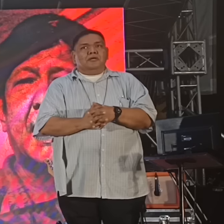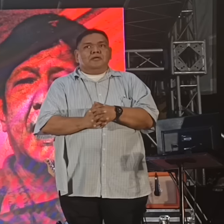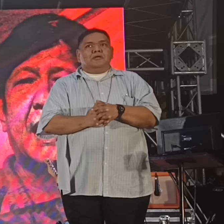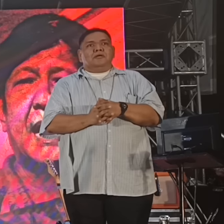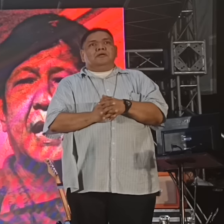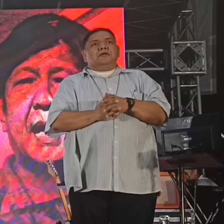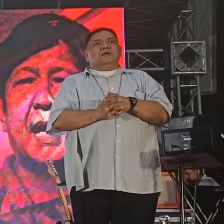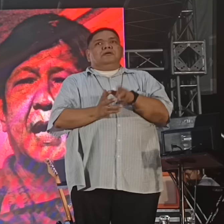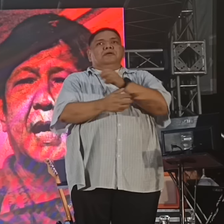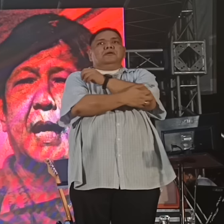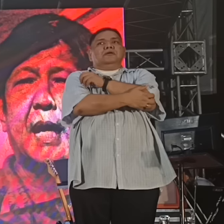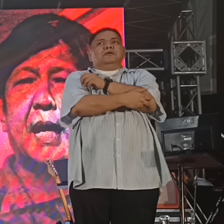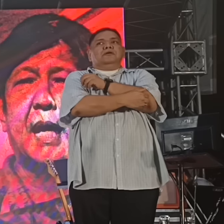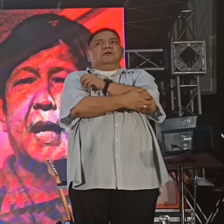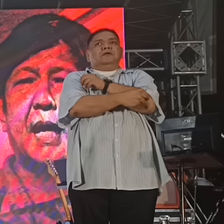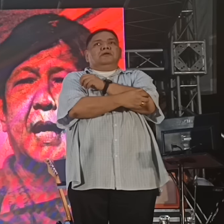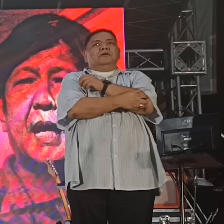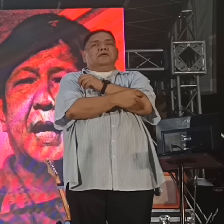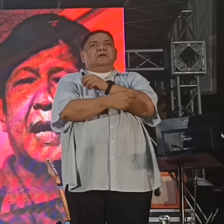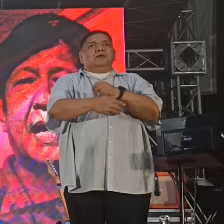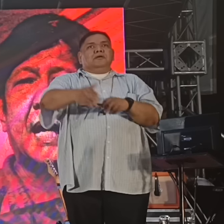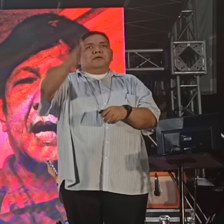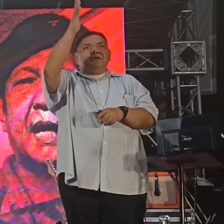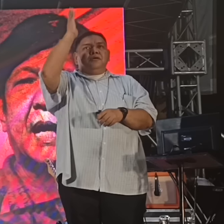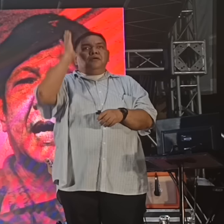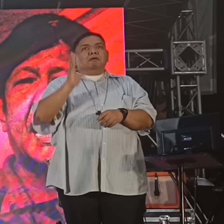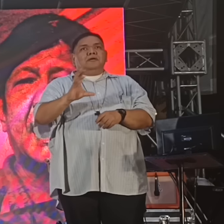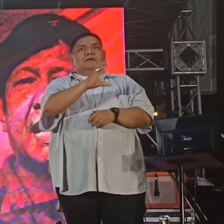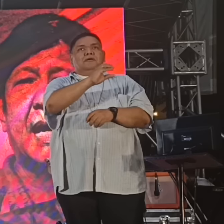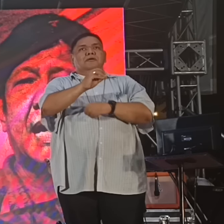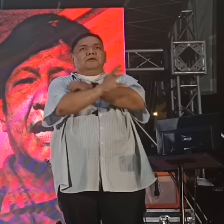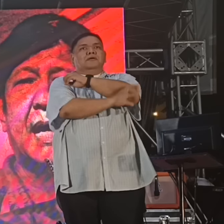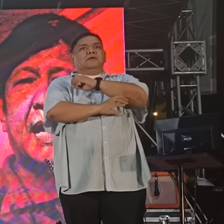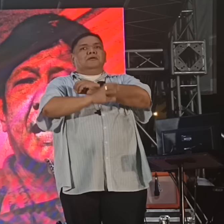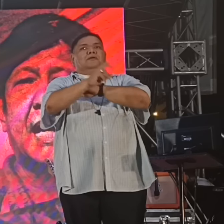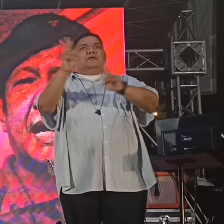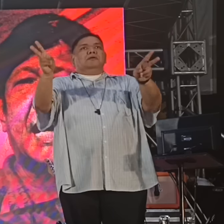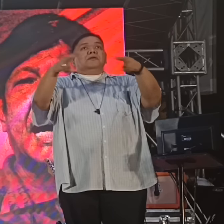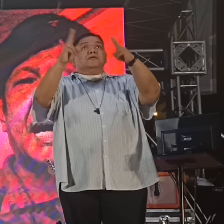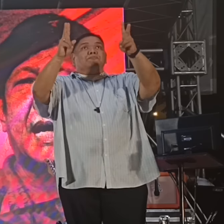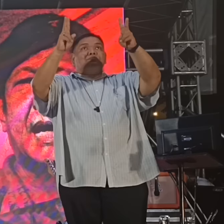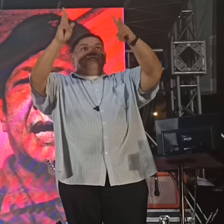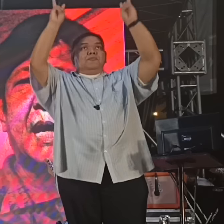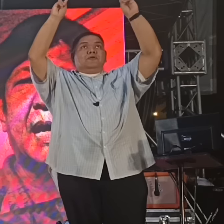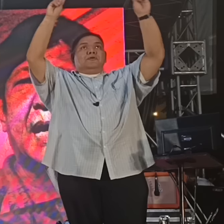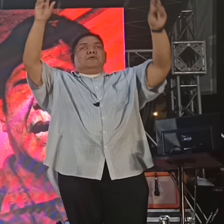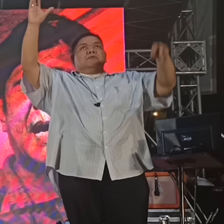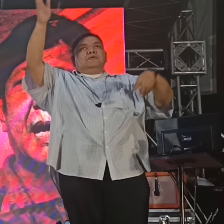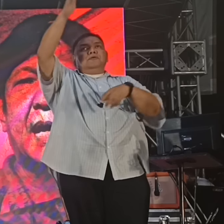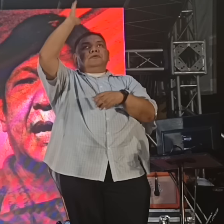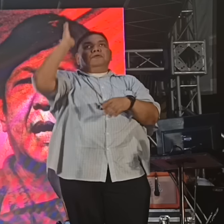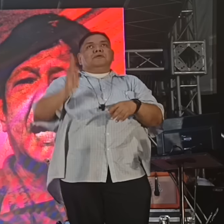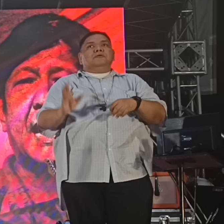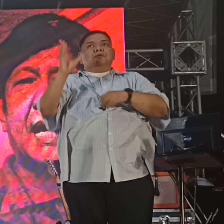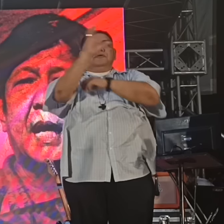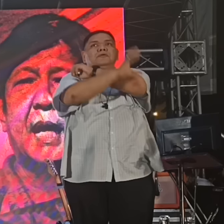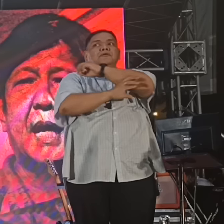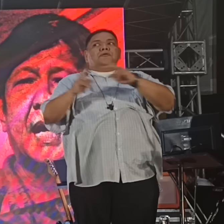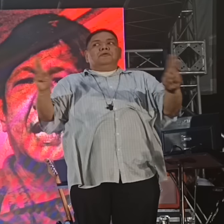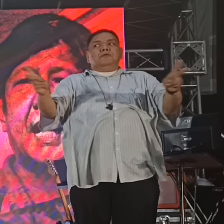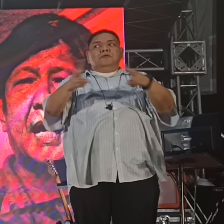Diyos at bayan, magtatagumpay! Diyos at bayan, magtatagumpay! Diyos